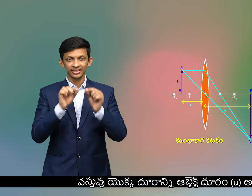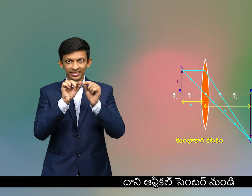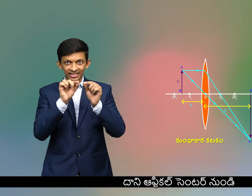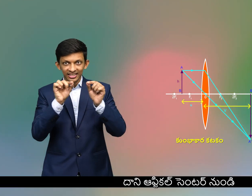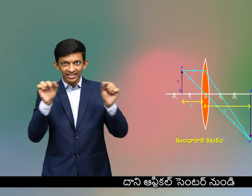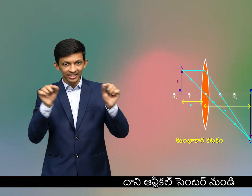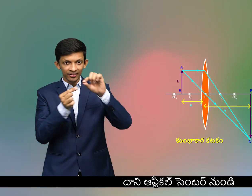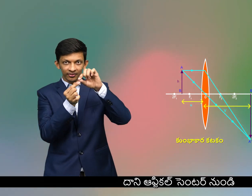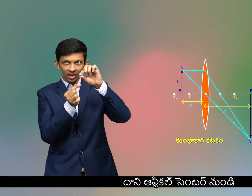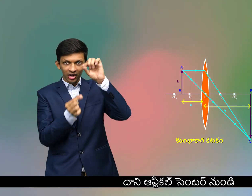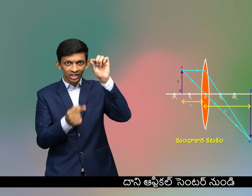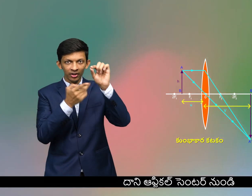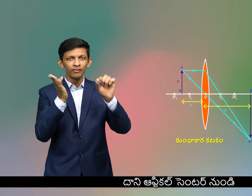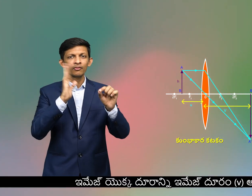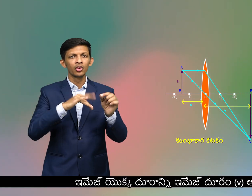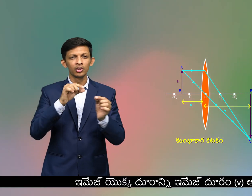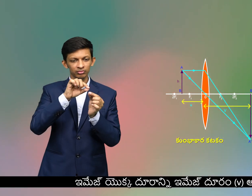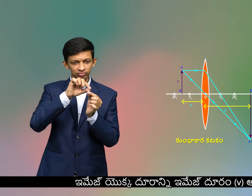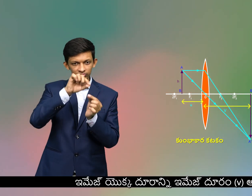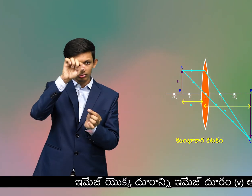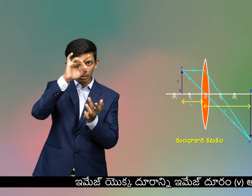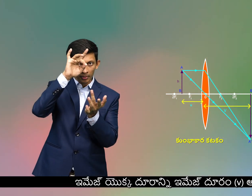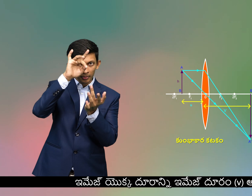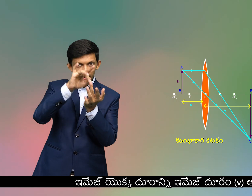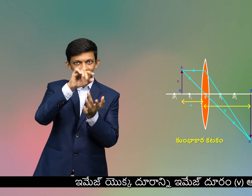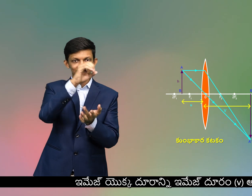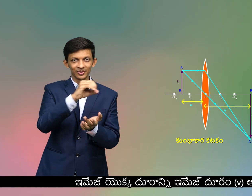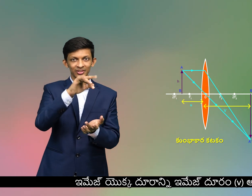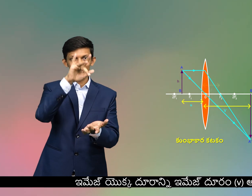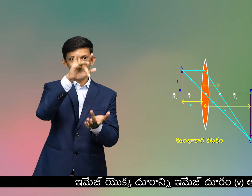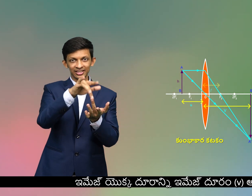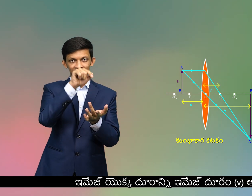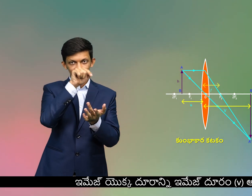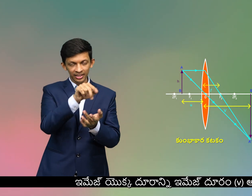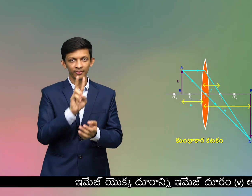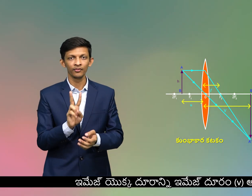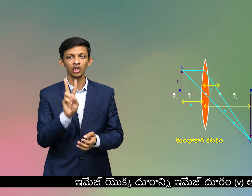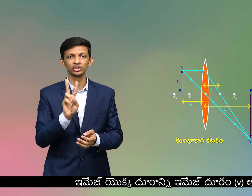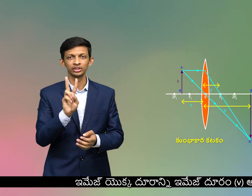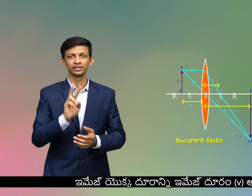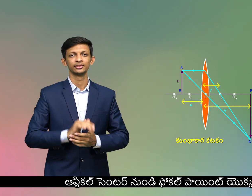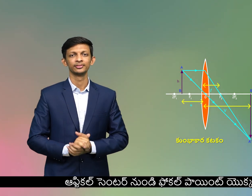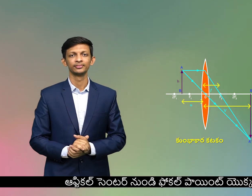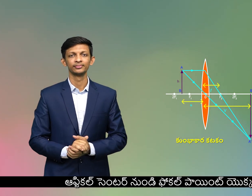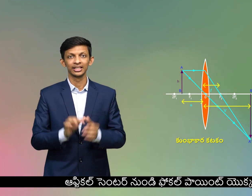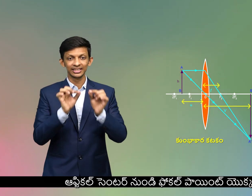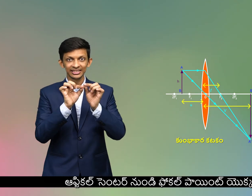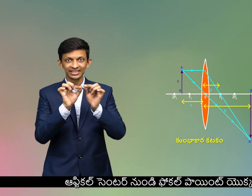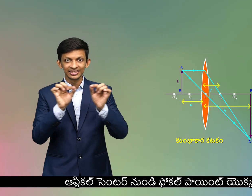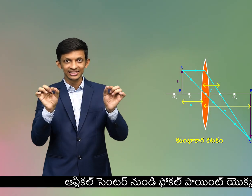దాని ఆప్టికల్ సెంటర్ నుండి ఇమేజ్ యొక్క దూరాన్ని ఇమేజ్ దూరం V అంటారు. ఆప్టికల్ సెంటర్ నుండి